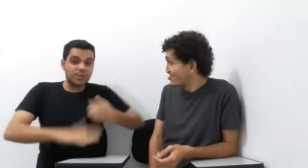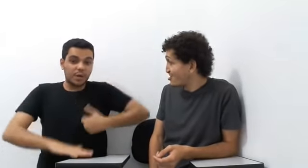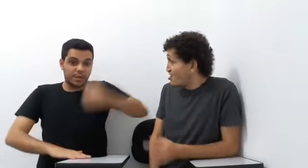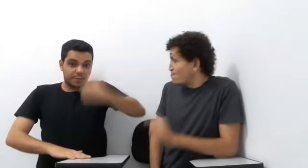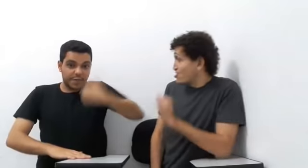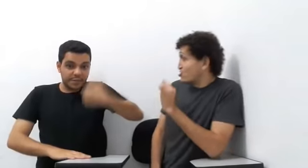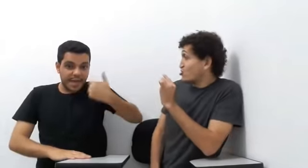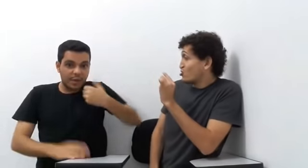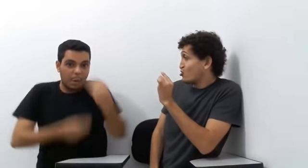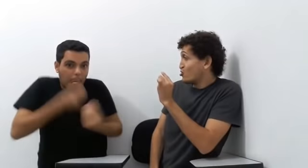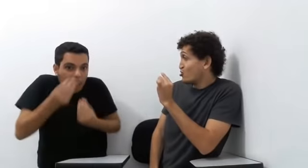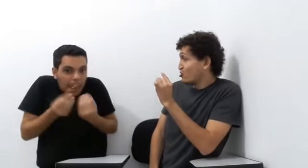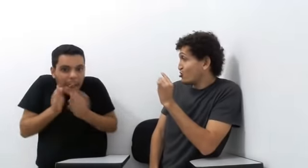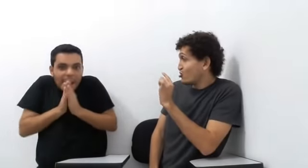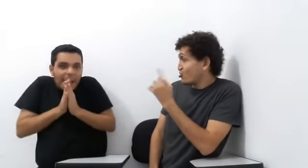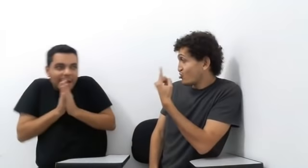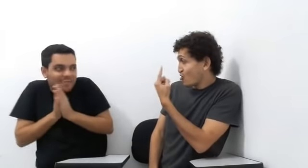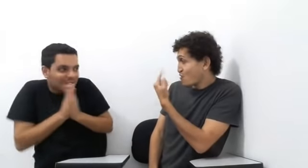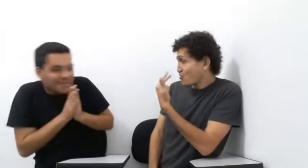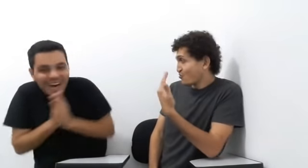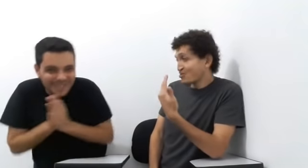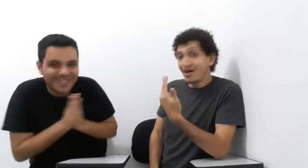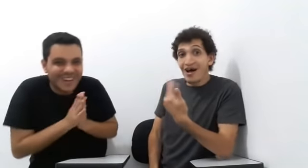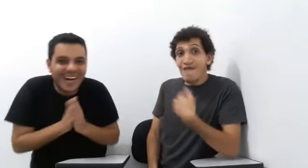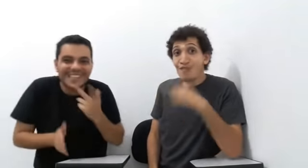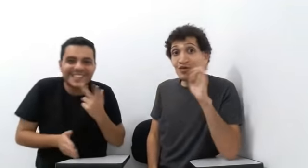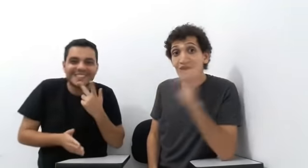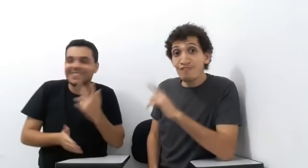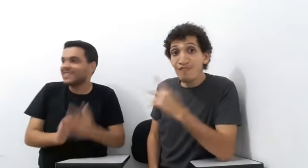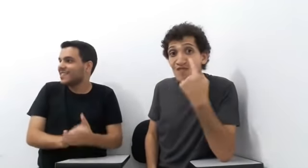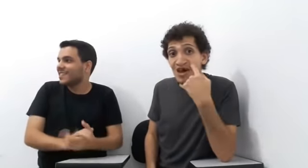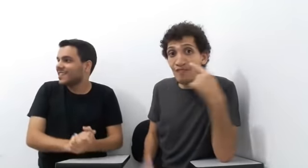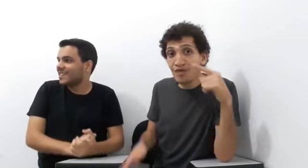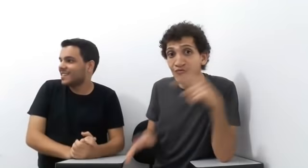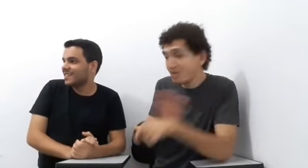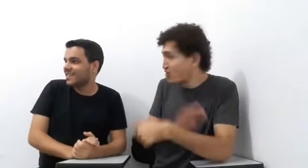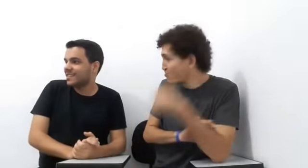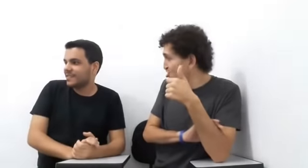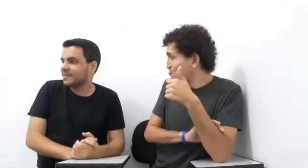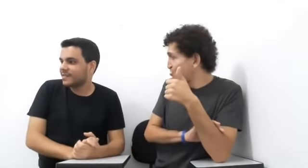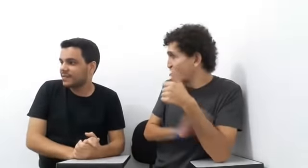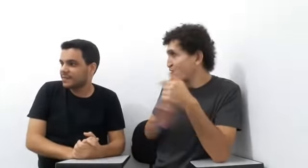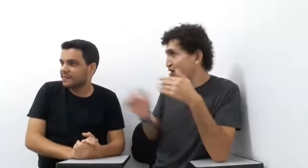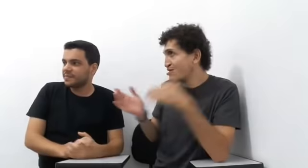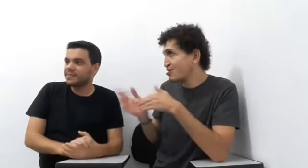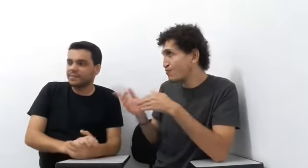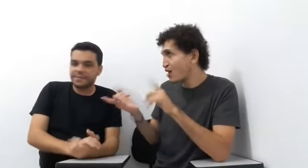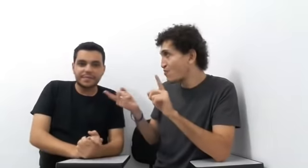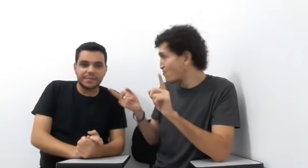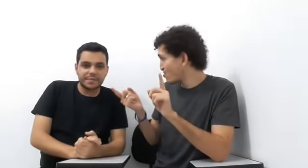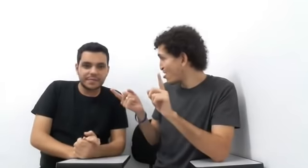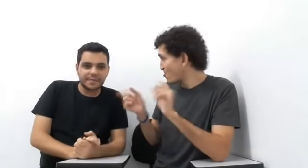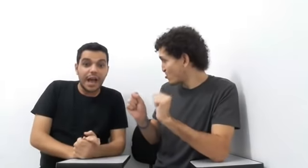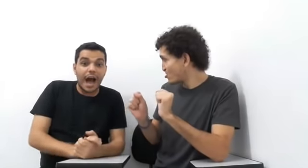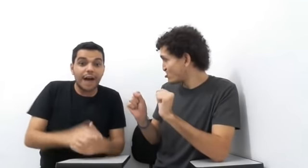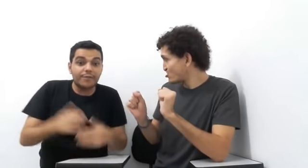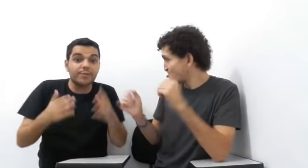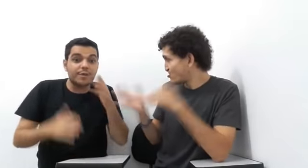momentos. Primeiro, pode falar. Vamos ler as perguntas primeiro, para a gente fazer esse papo no final? Vamos,